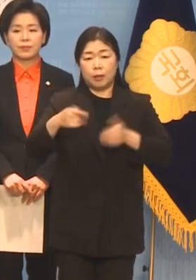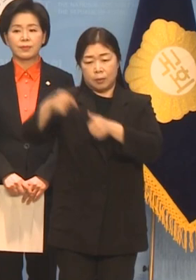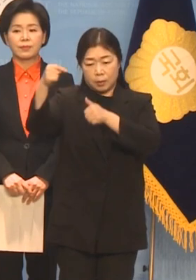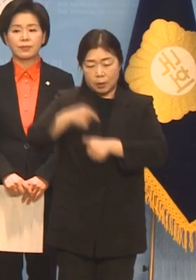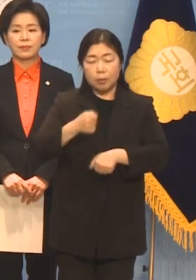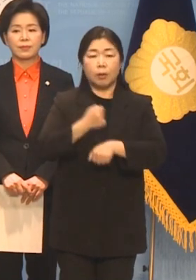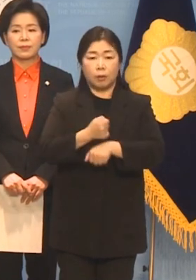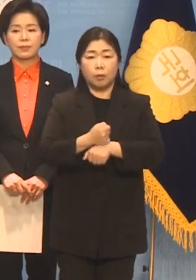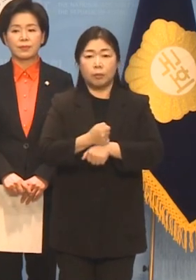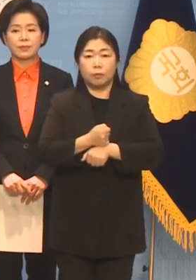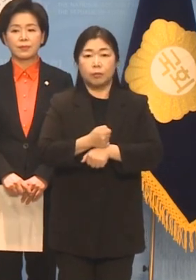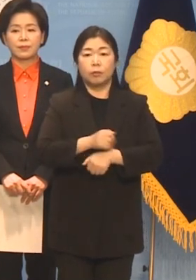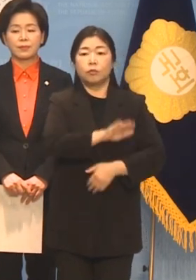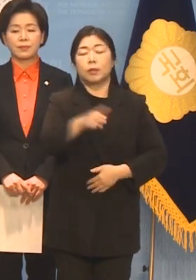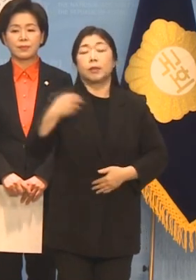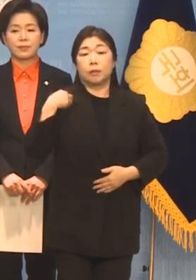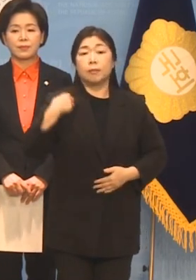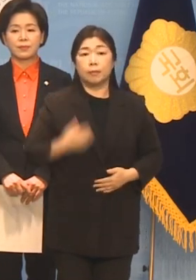반드시 해야 하는 일입니다.